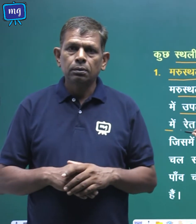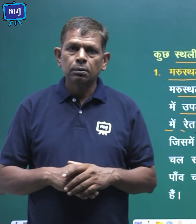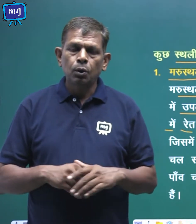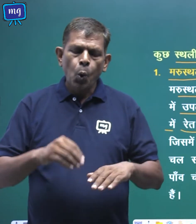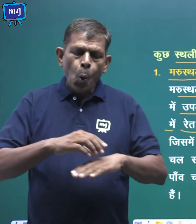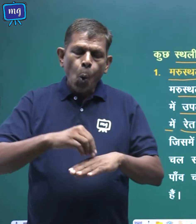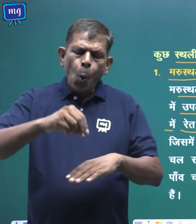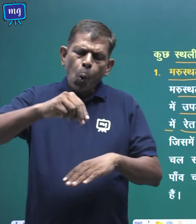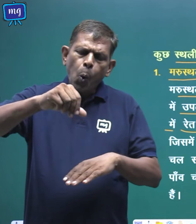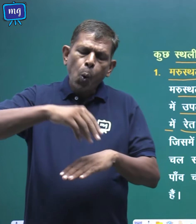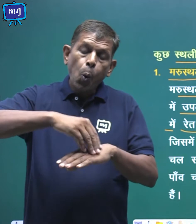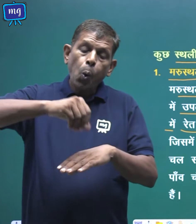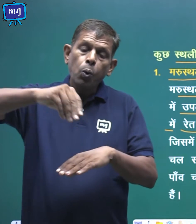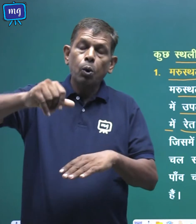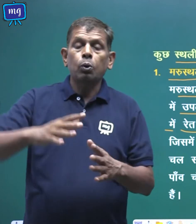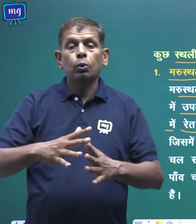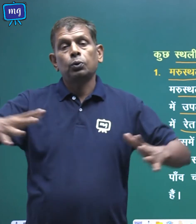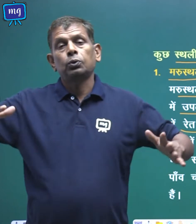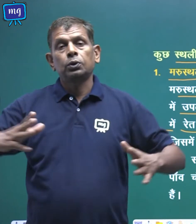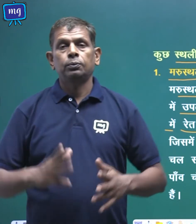रेत बहुत अधिक होती है